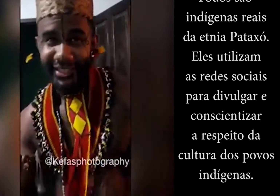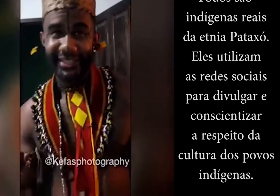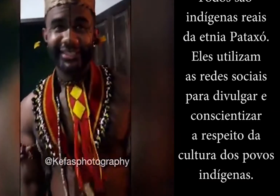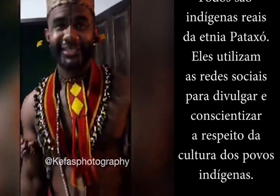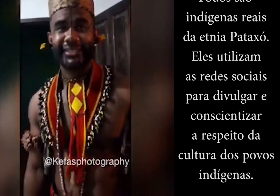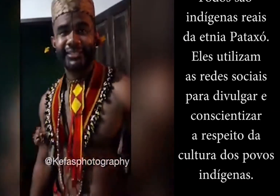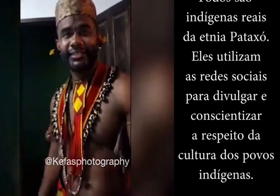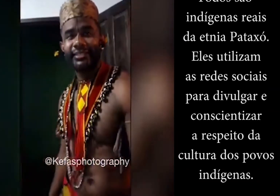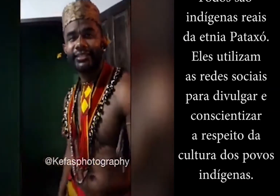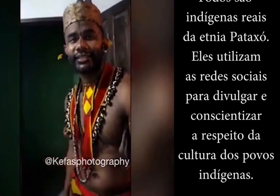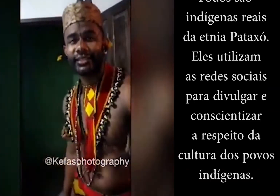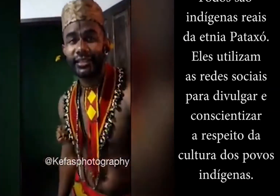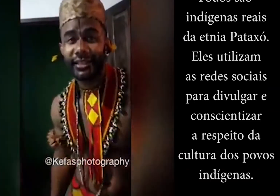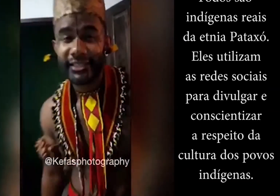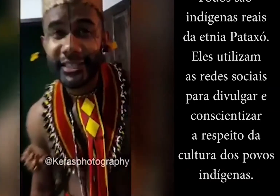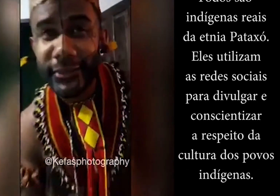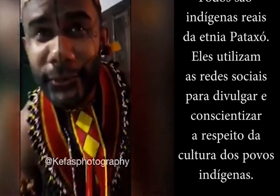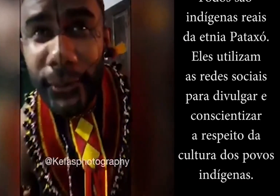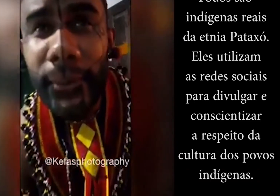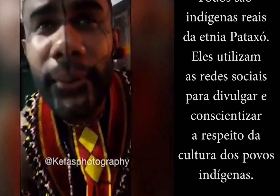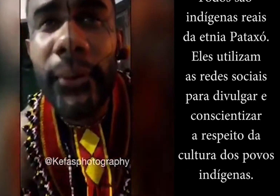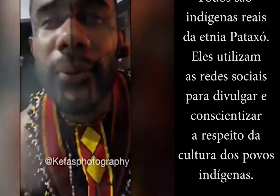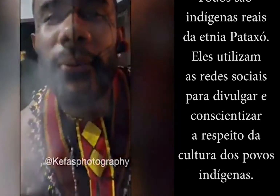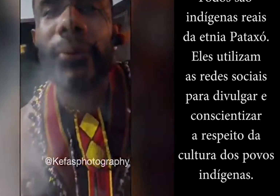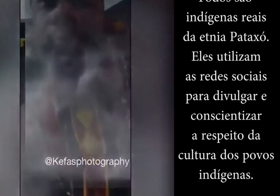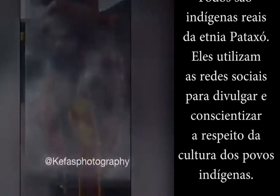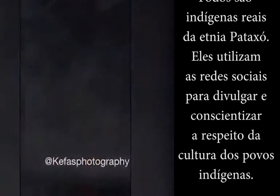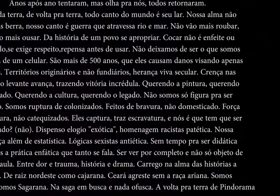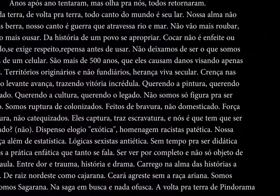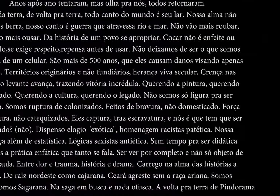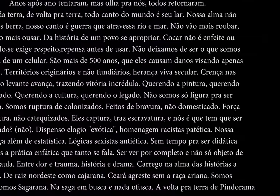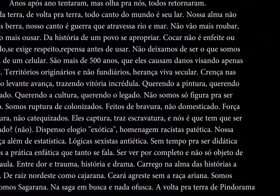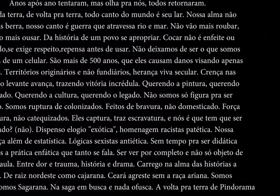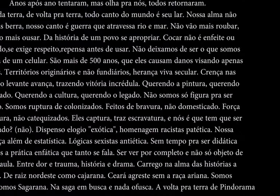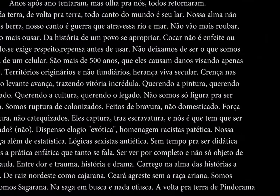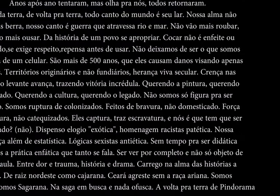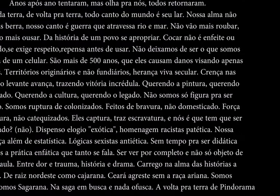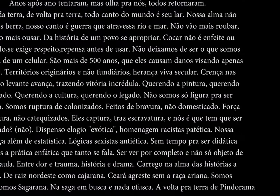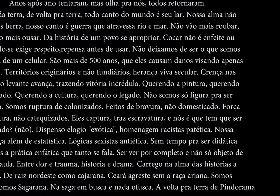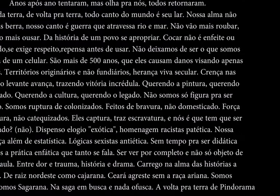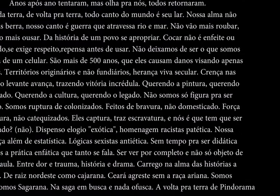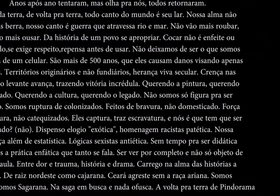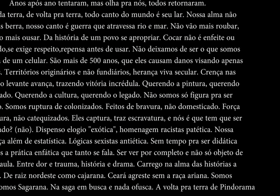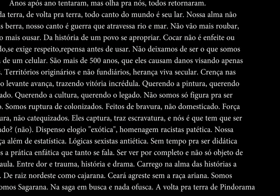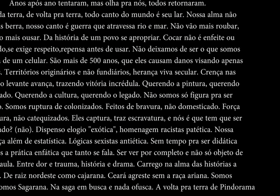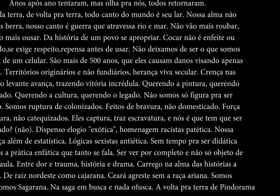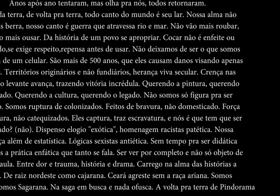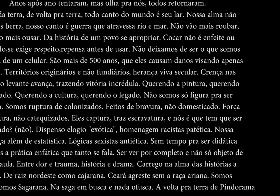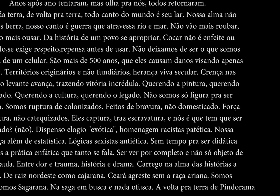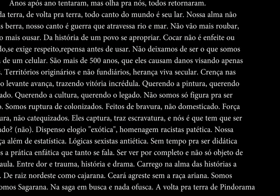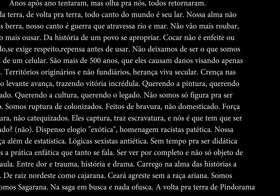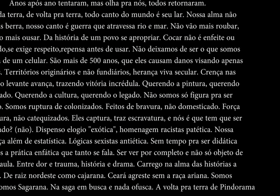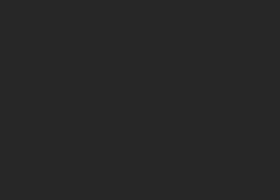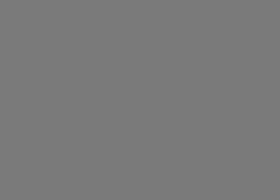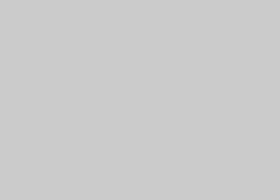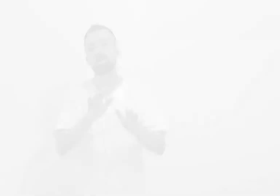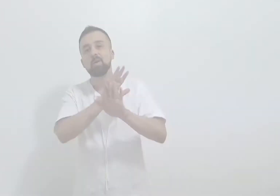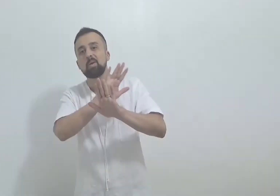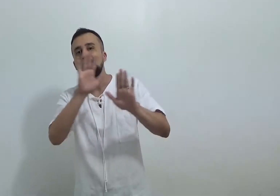como Cajarana, Ceará, Agreste sem raça ariana. Somos Sussuarana, somos Sagarana, na saga em busca e nada.